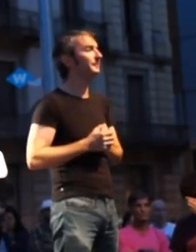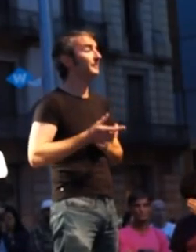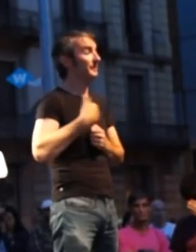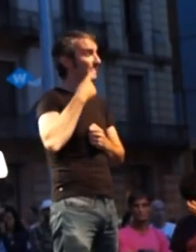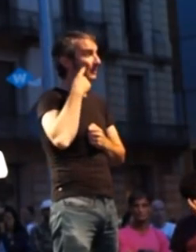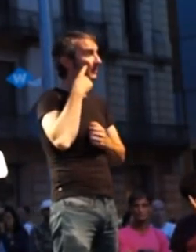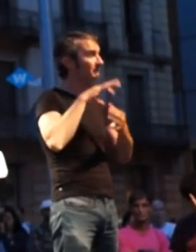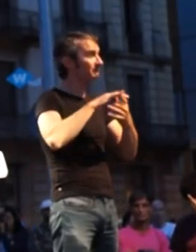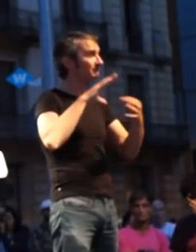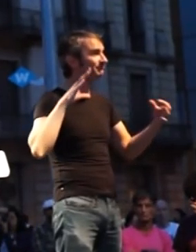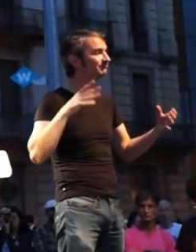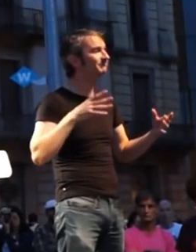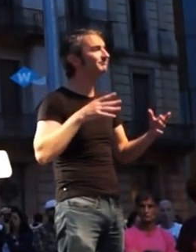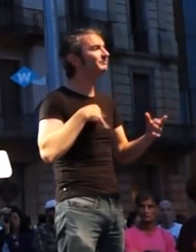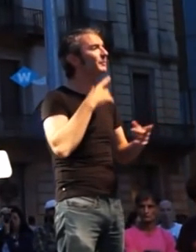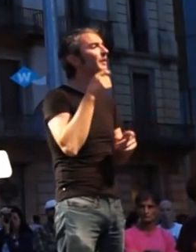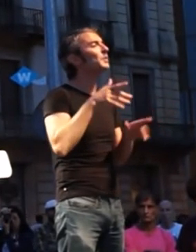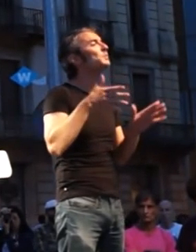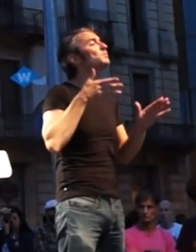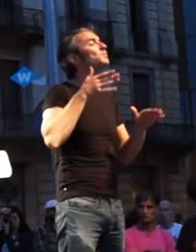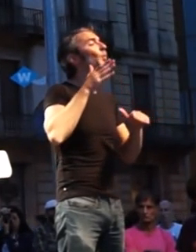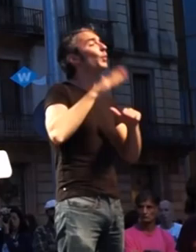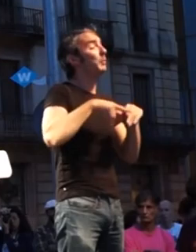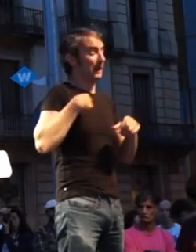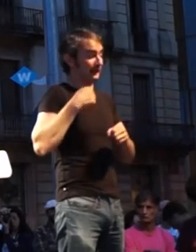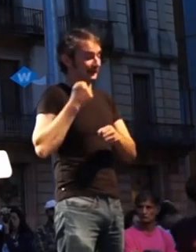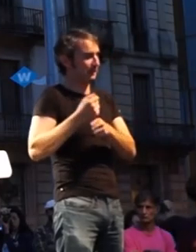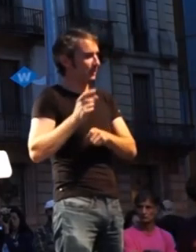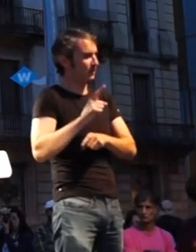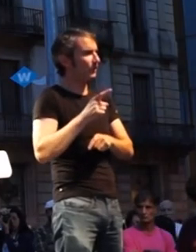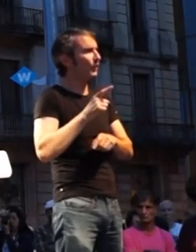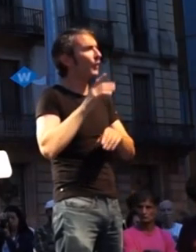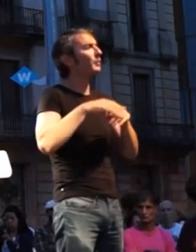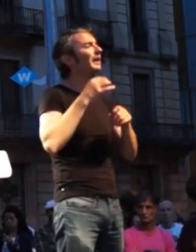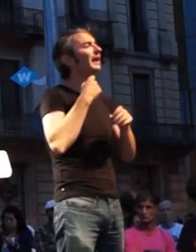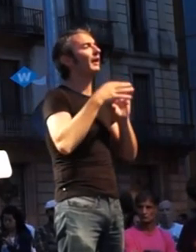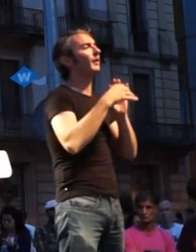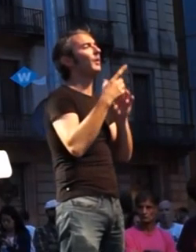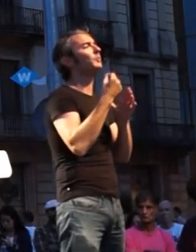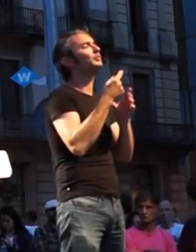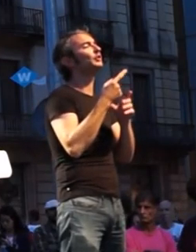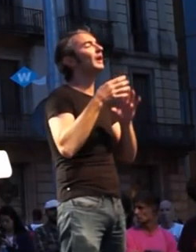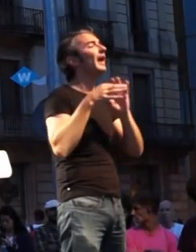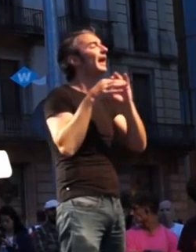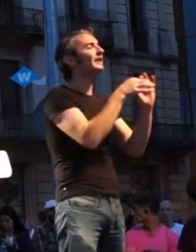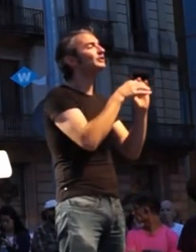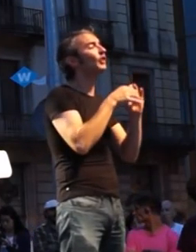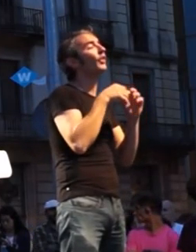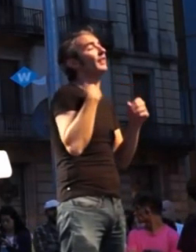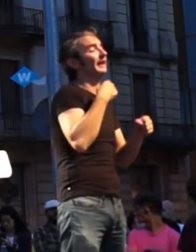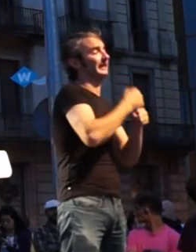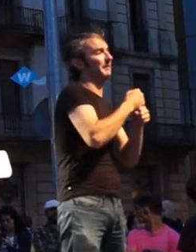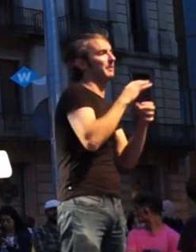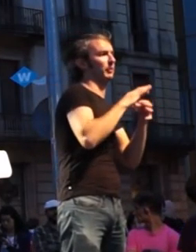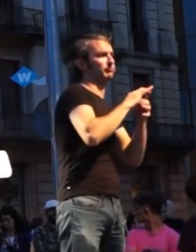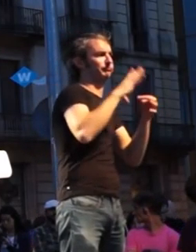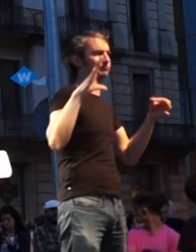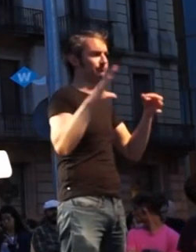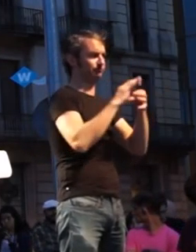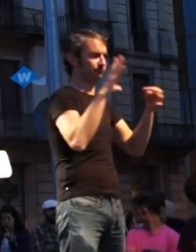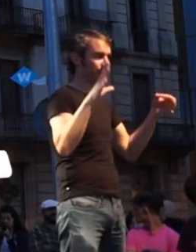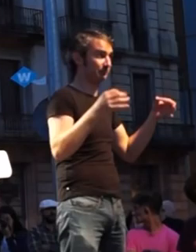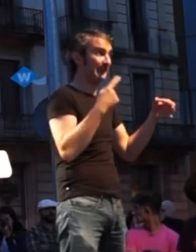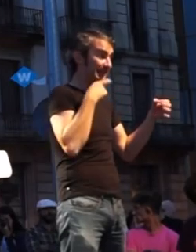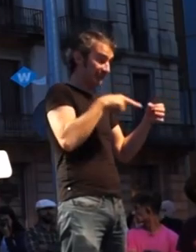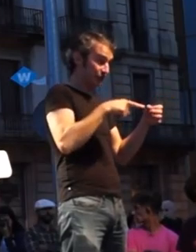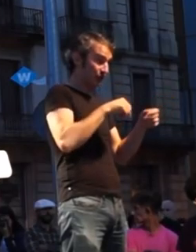desvalorització no es deu a la naturalesa d'aquestes tasques, sinó al fet que estan excloses de les relacions de producció. I això que si deixéssim